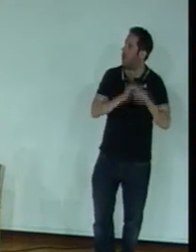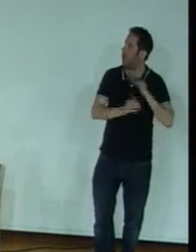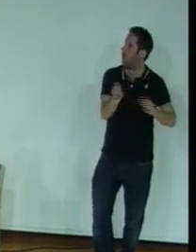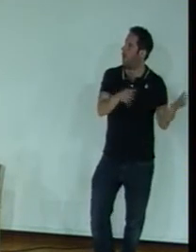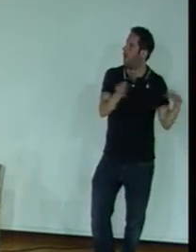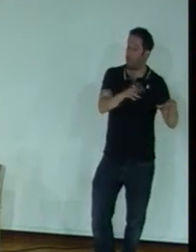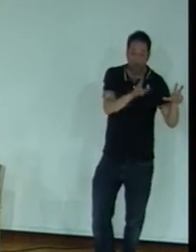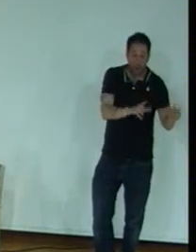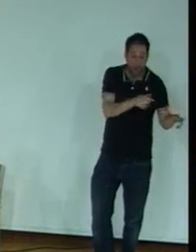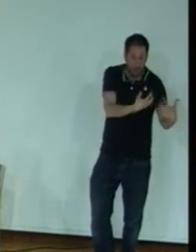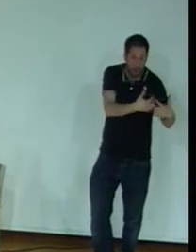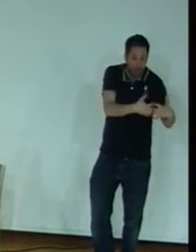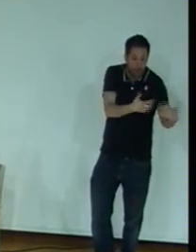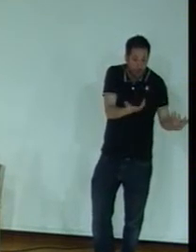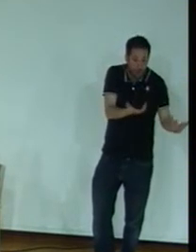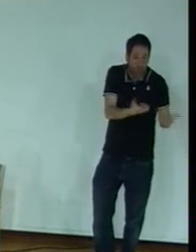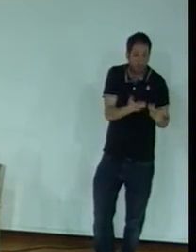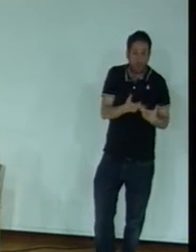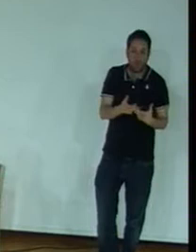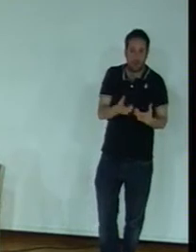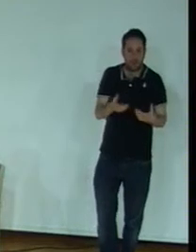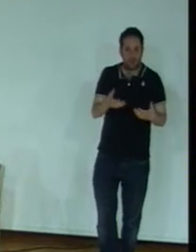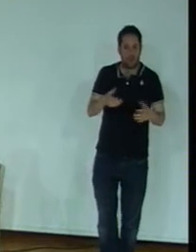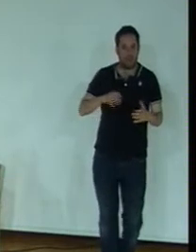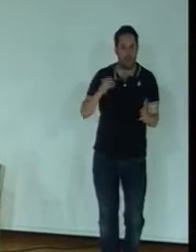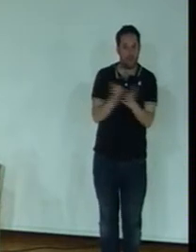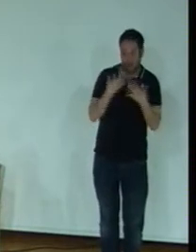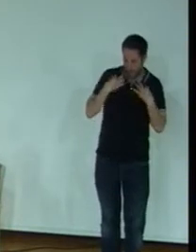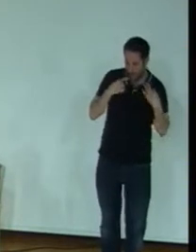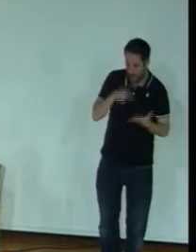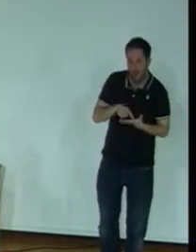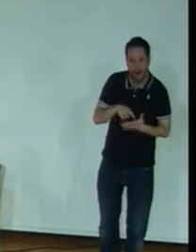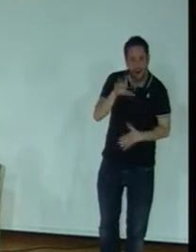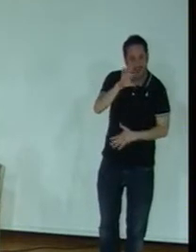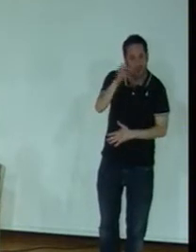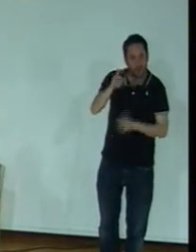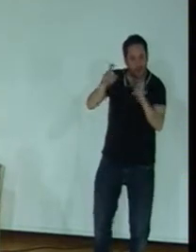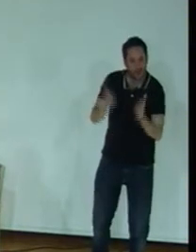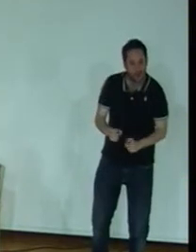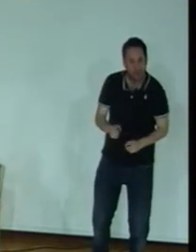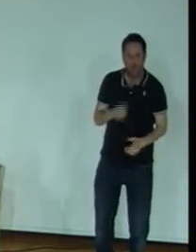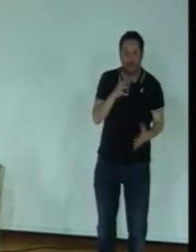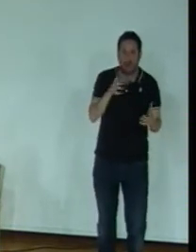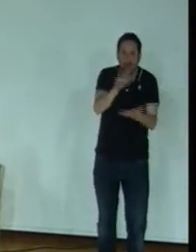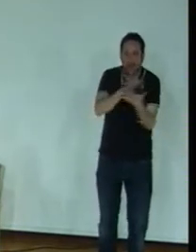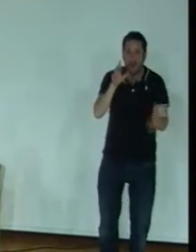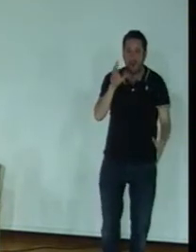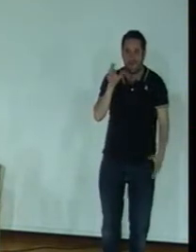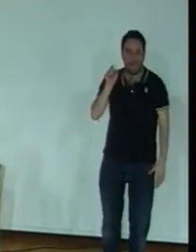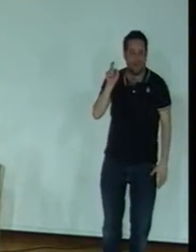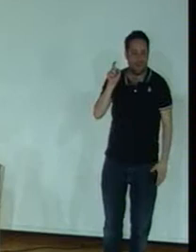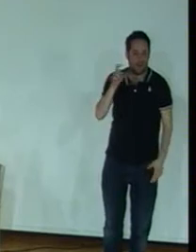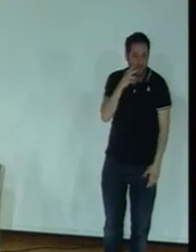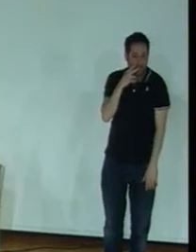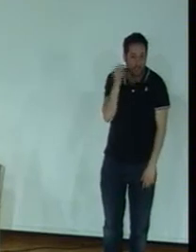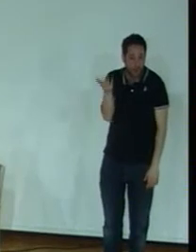l'ordinateur ne l'est pas. Par exemple, si vous recevez un moins 50% sur votre marque de vêtements préférée par mail, vous allez être tenté de cliquer. Ce qui